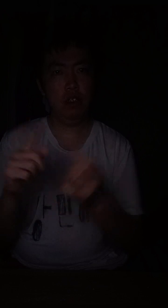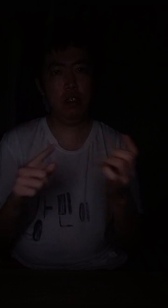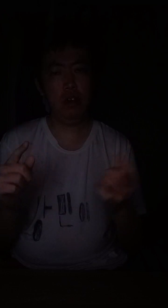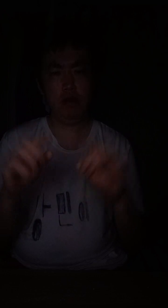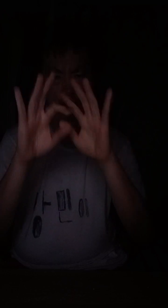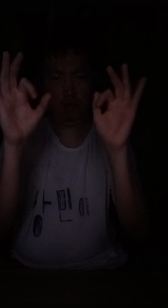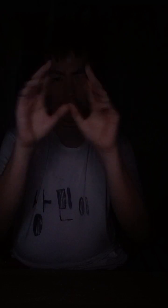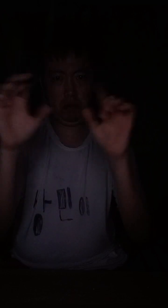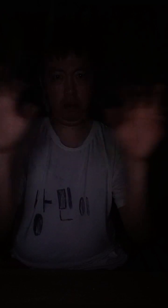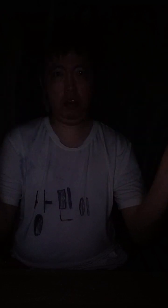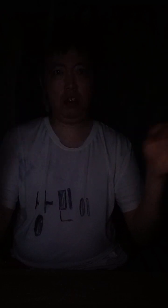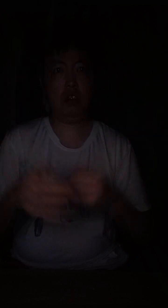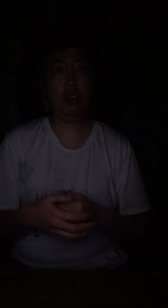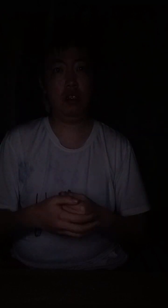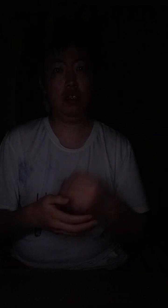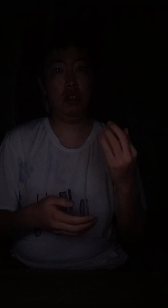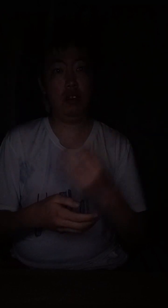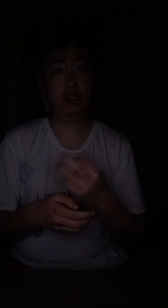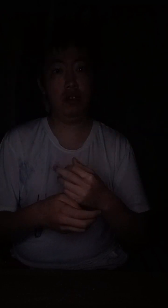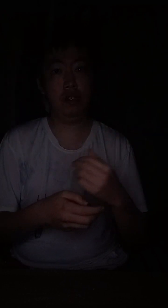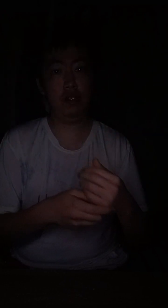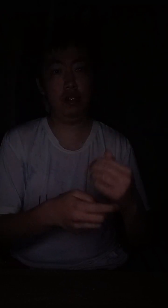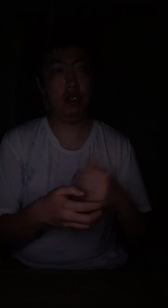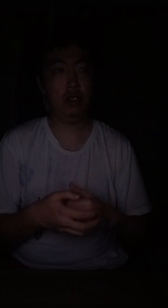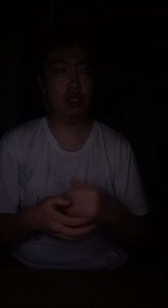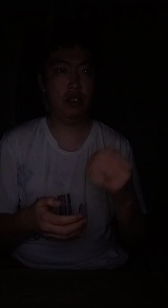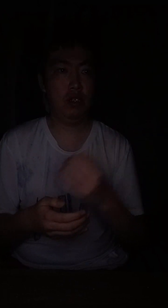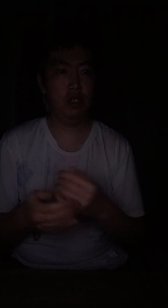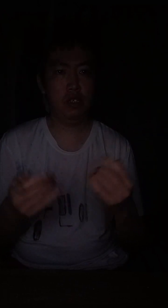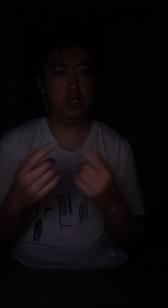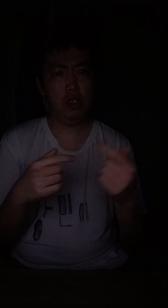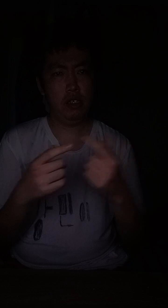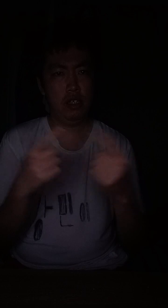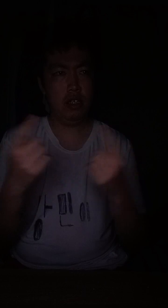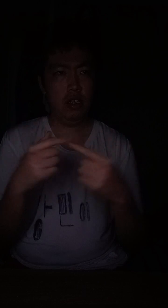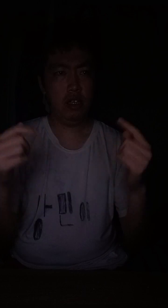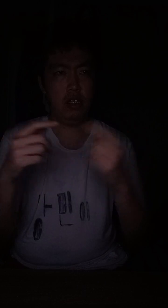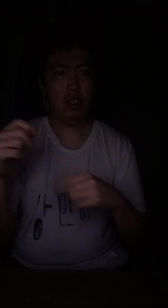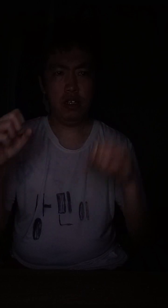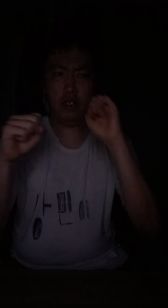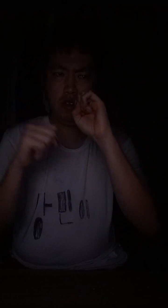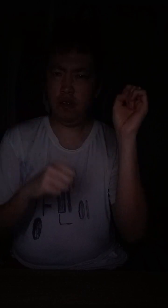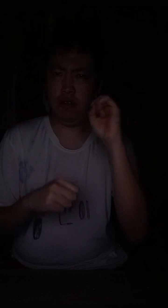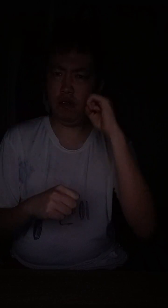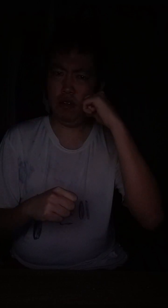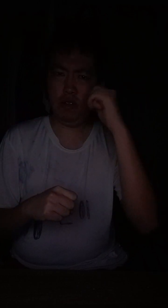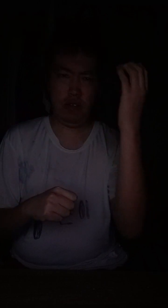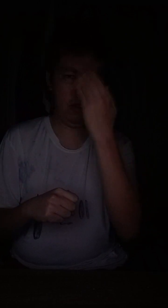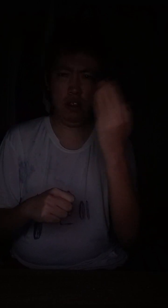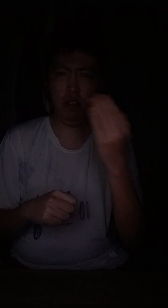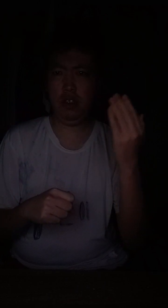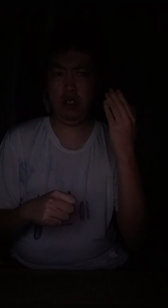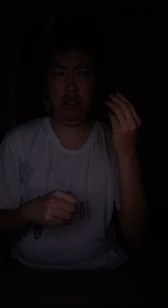번졌습니다. KBS가 김건희 브로드캐스팅 권력의 애완견으로 전락했다는 비판 부끄럽지도 않습니까?